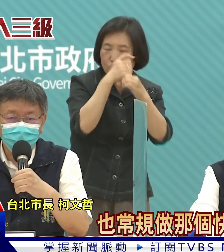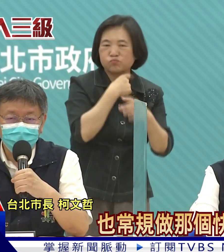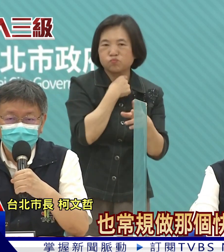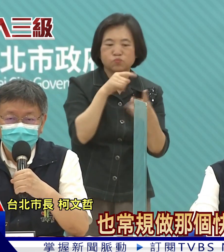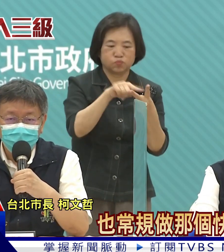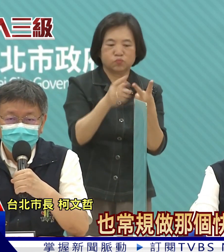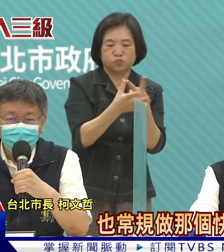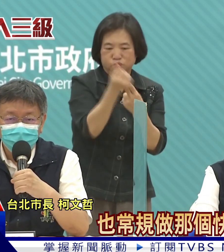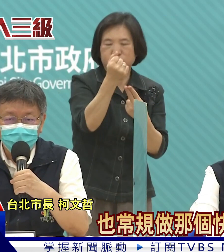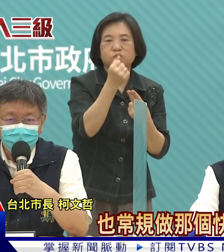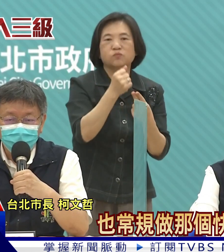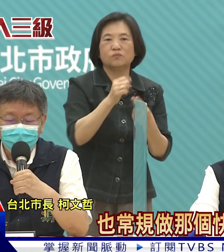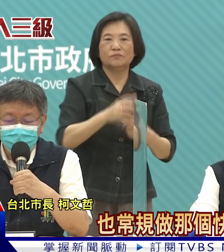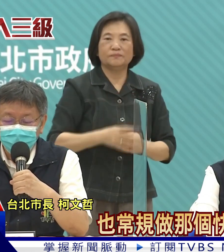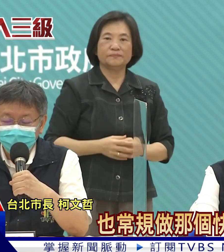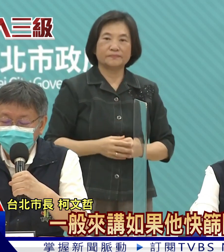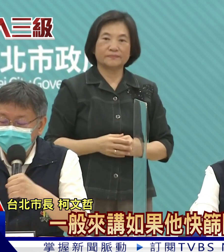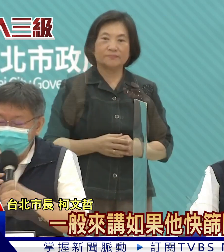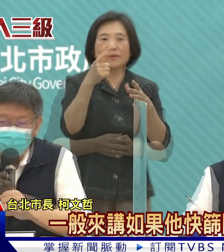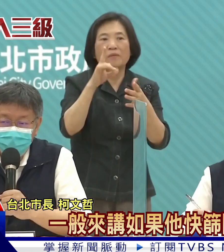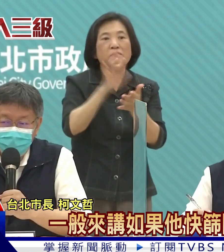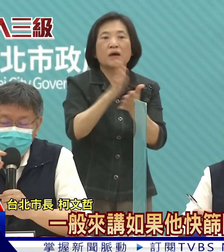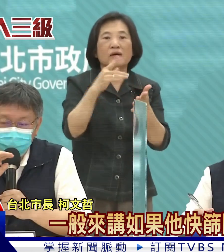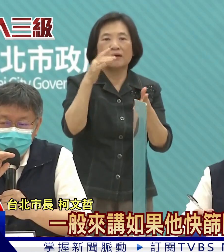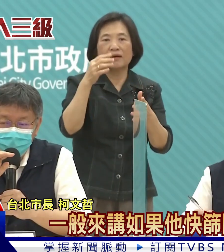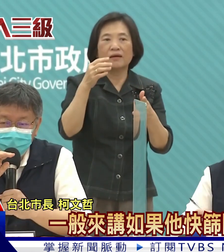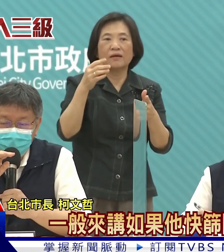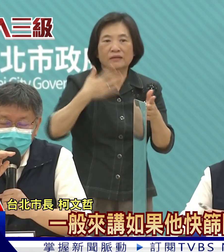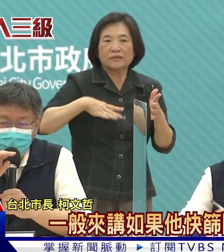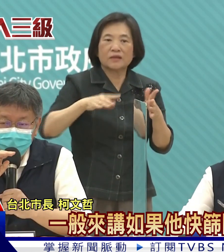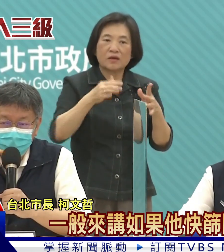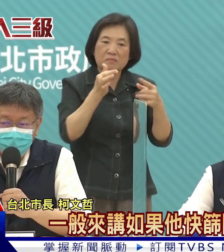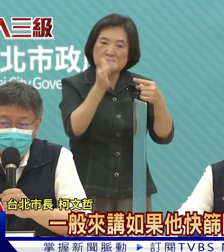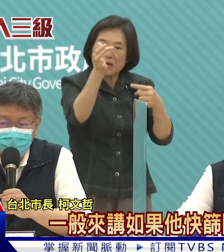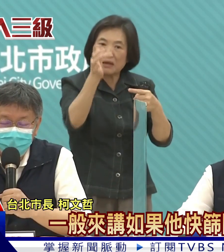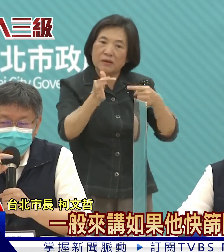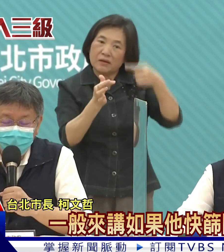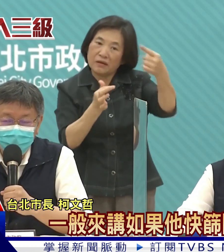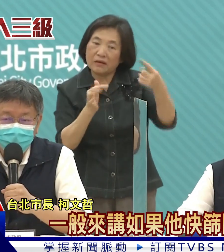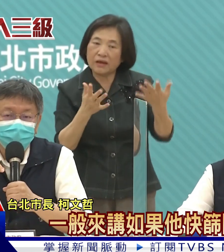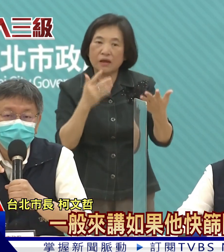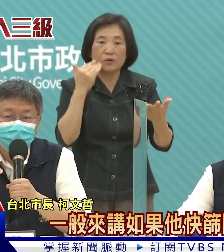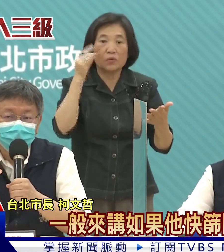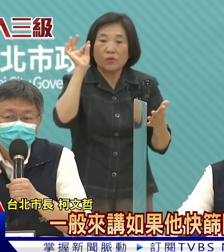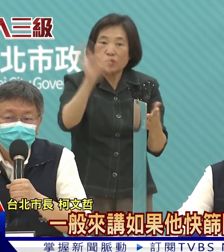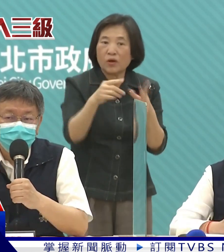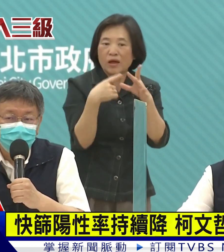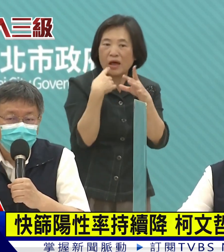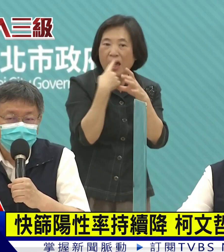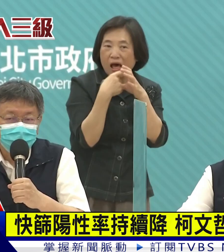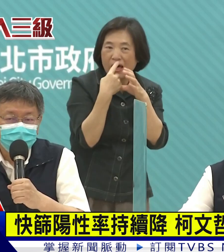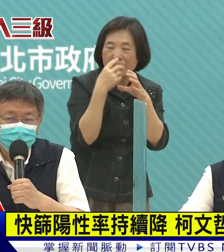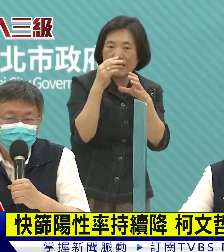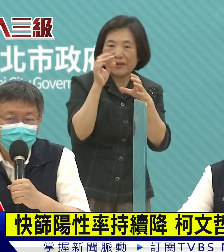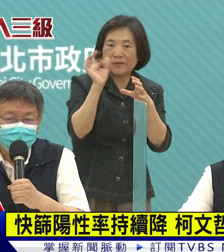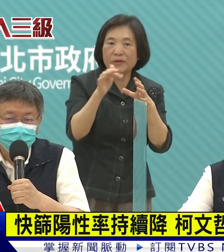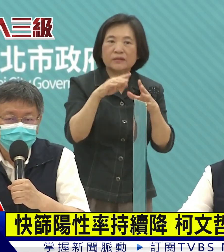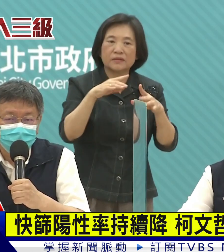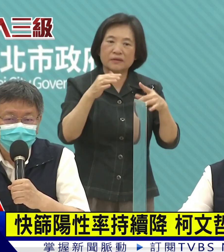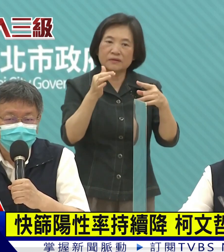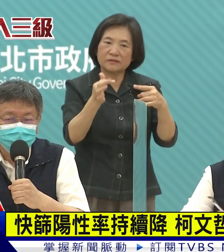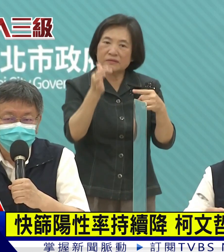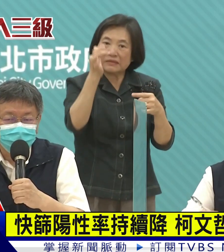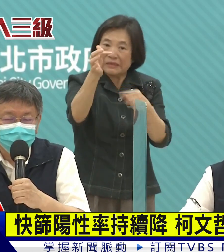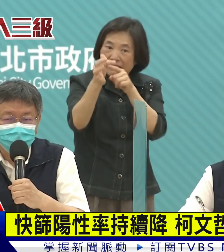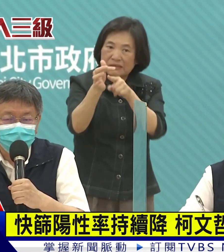也常规做那个快筛。一般来讲如果他快筛是阳性的，你知道大概 PCR